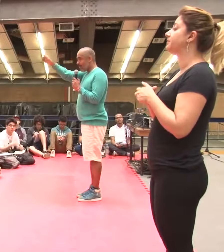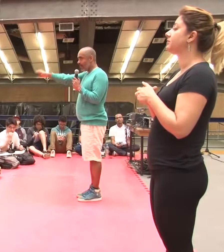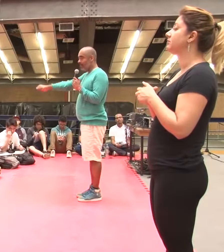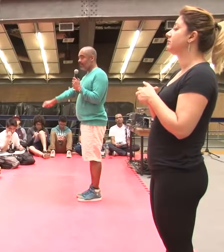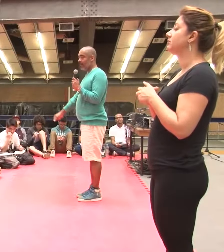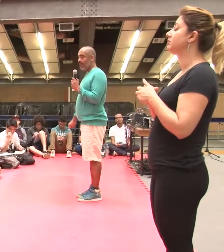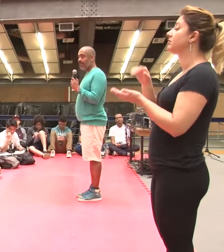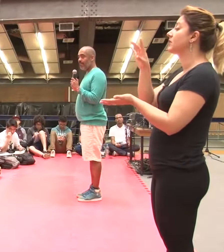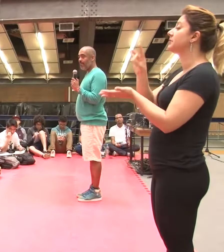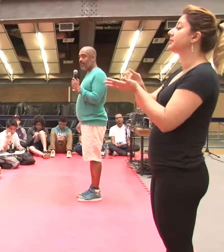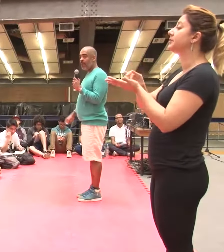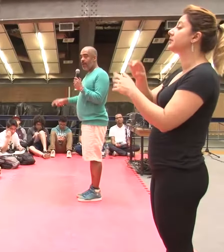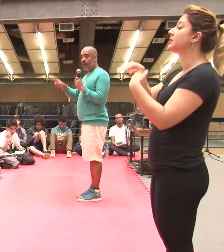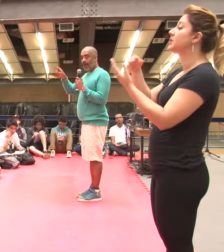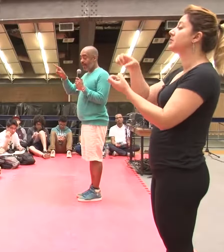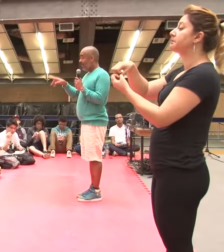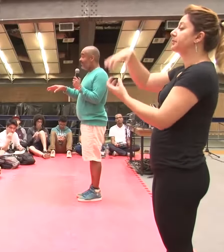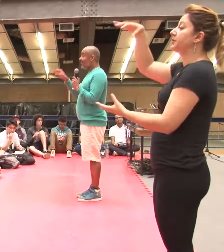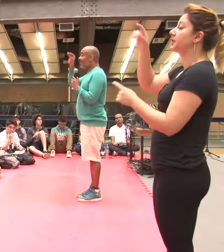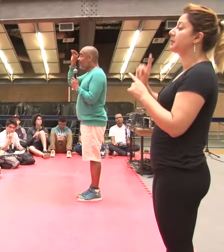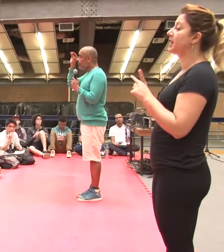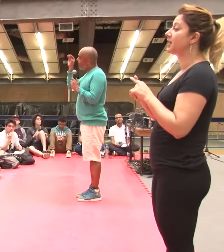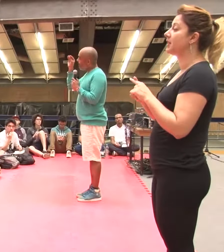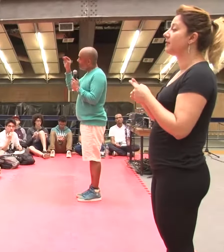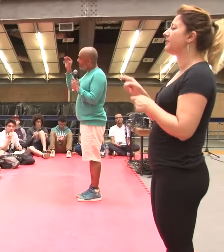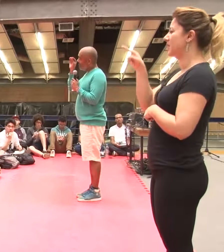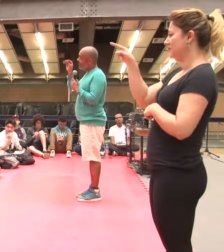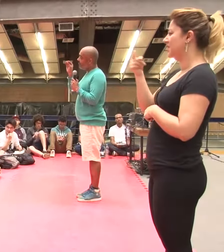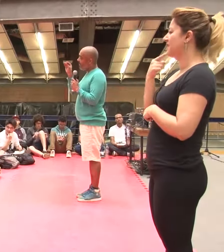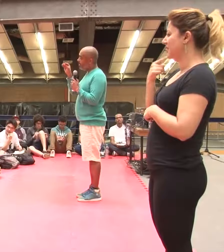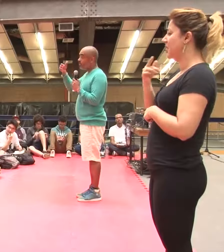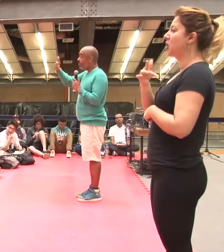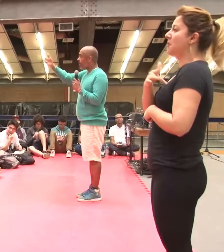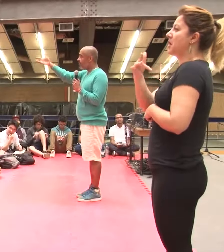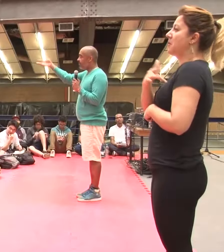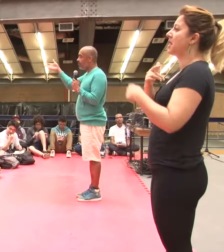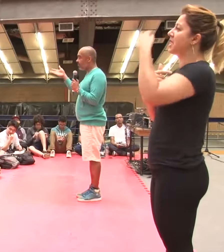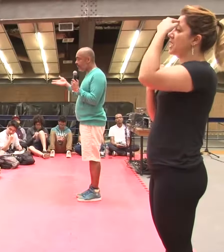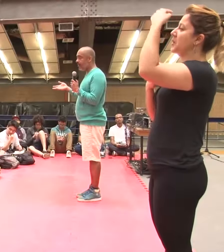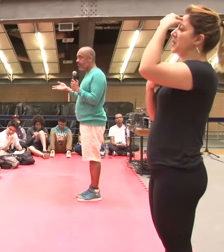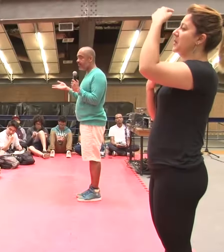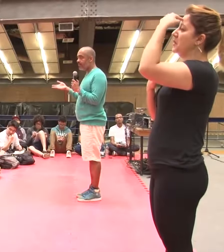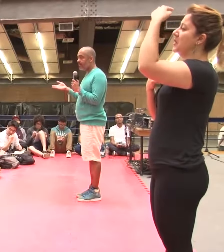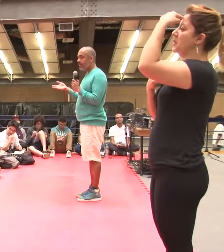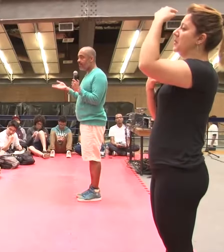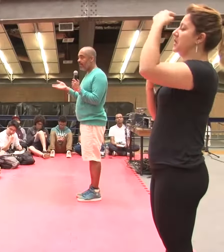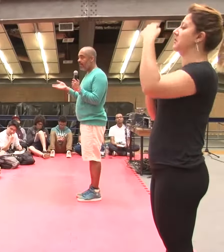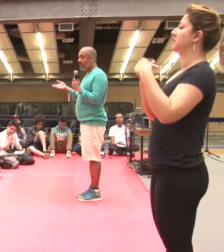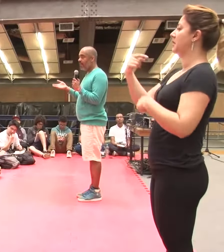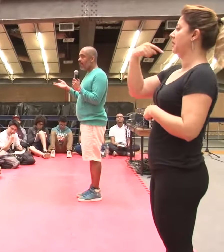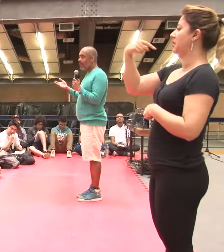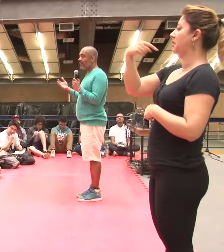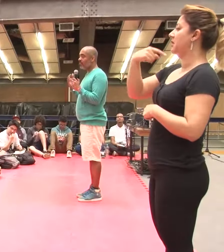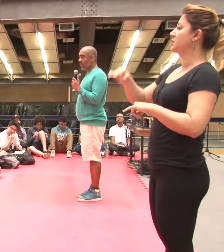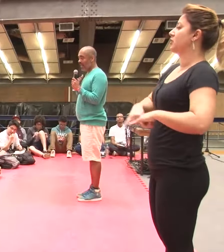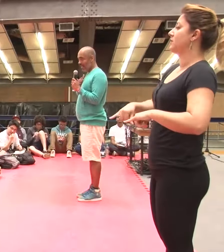aparece para chamar a atenção? Olha, você está tanto tempo aí pensando em você mesmo que não está vendo as outras coisas.